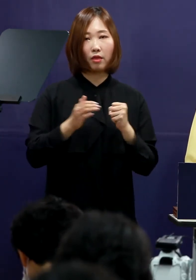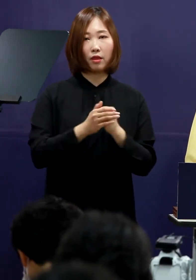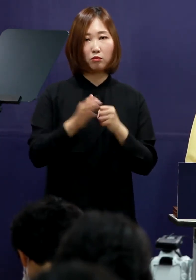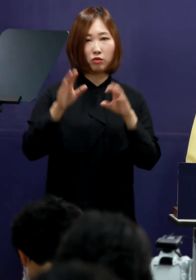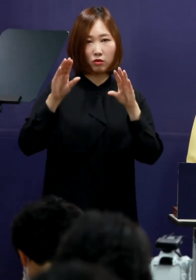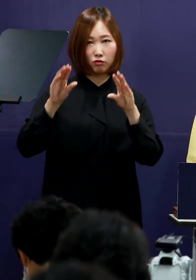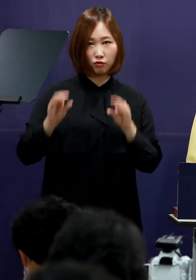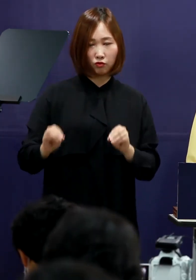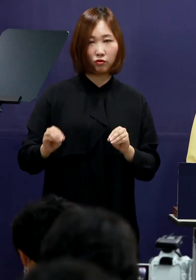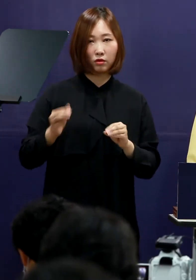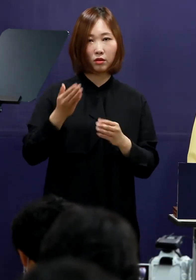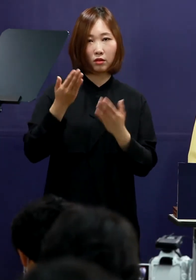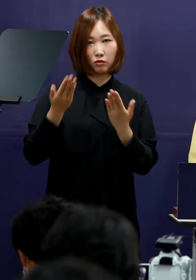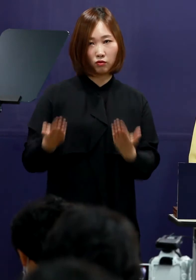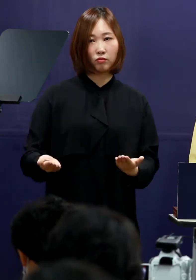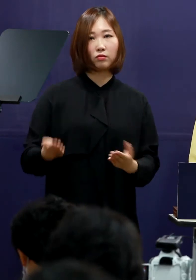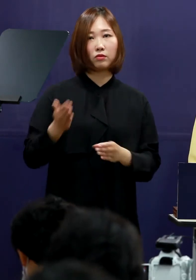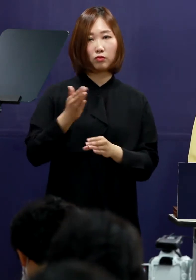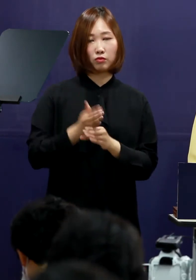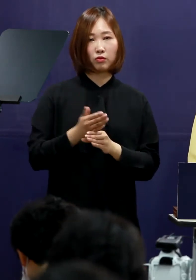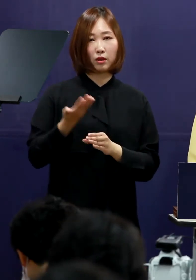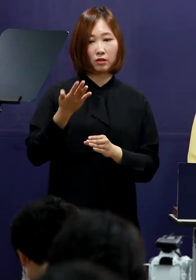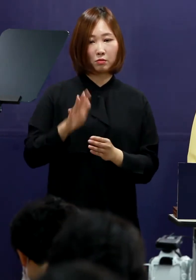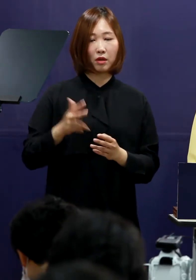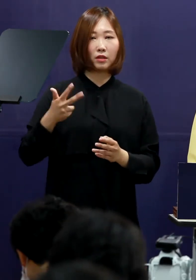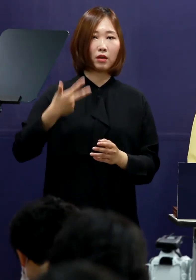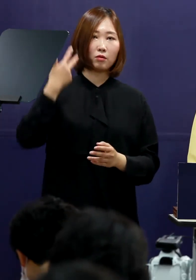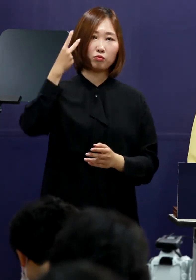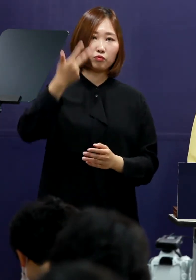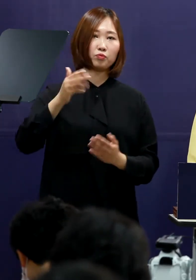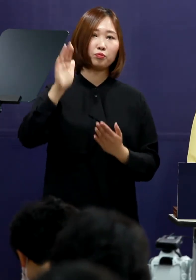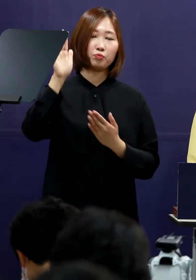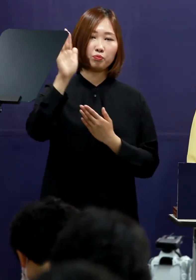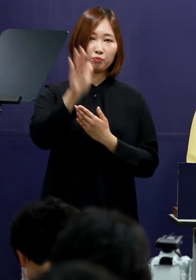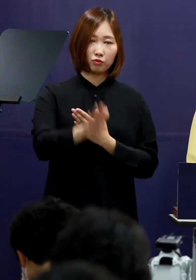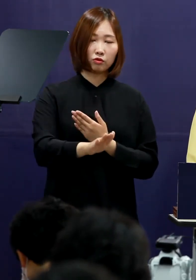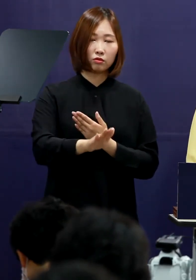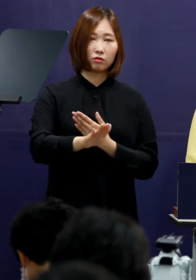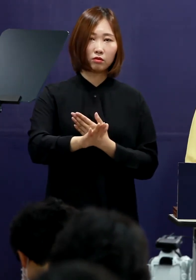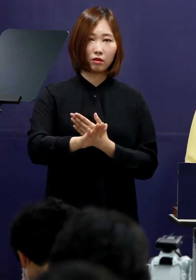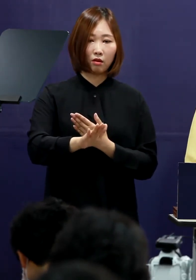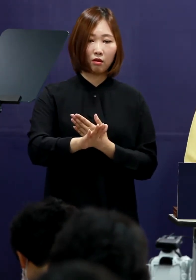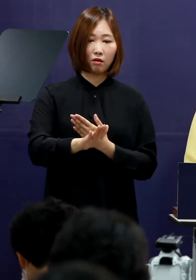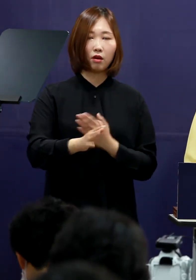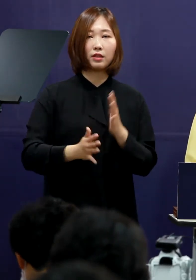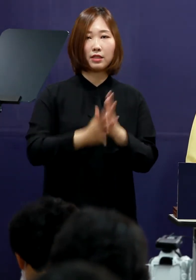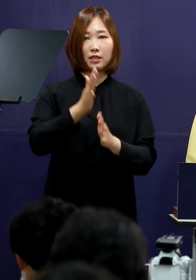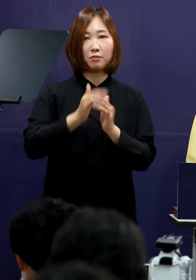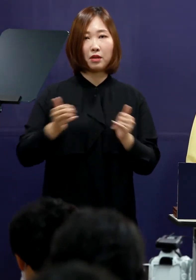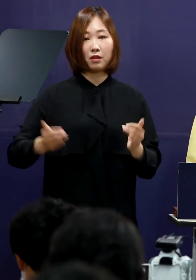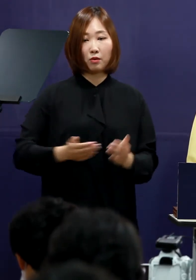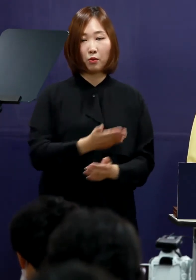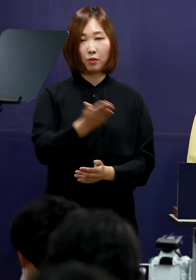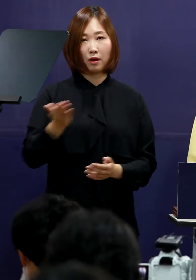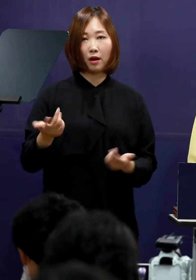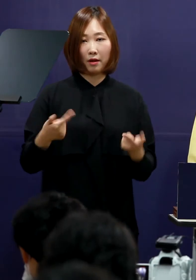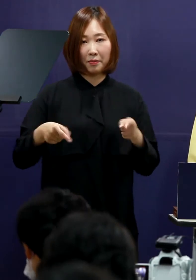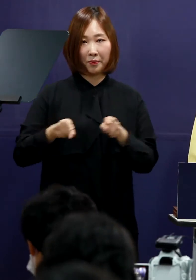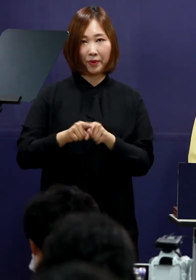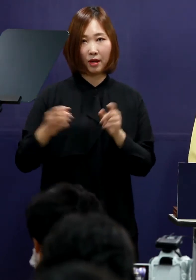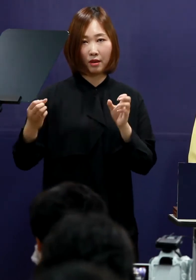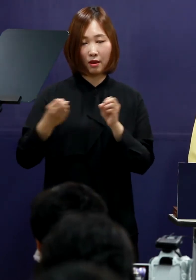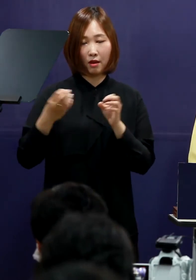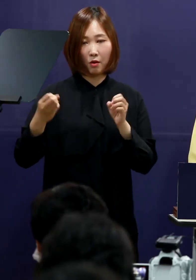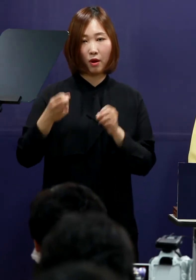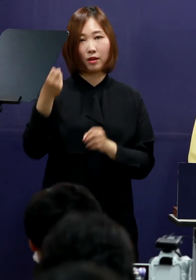다음 주부터는 이 시민과 대화를 재개하고자 합니다. 저는 그동안 시민과 대화를